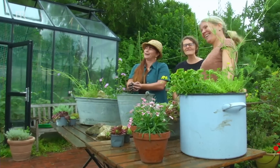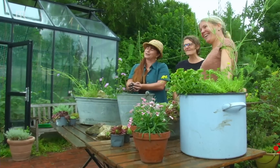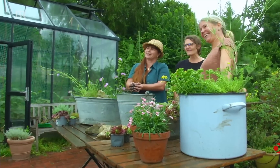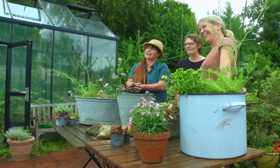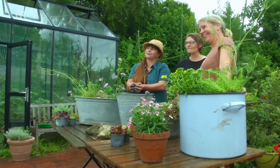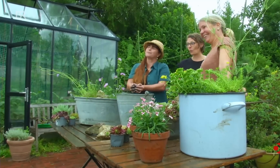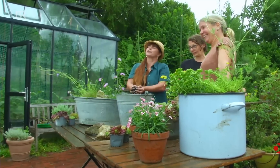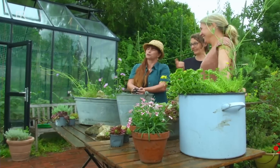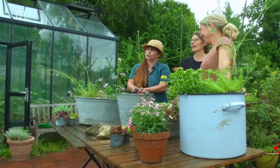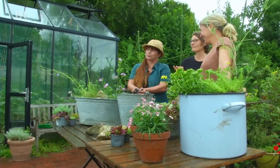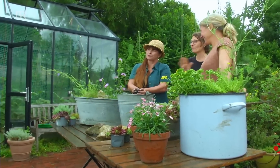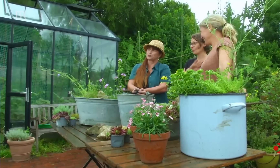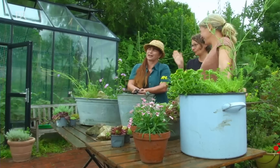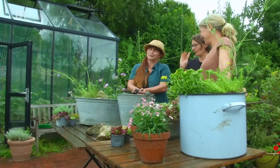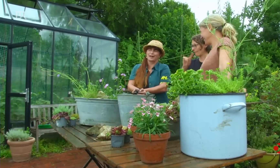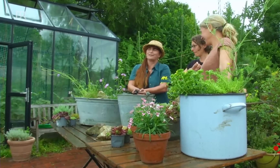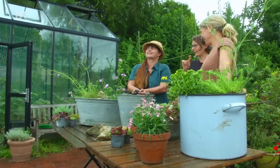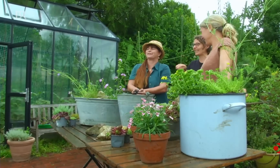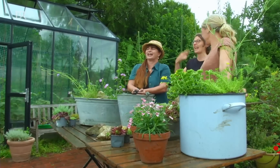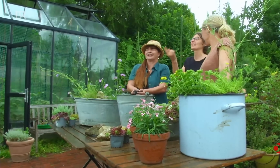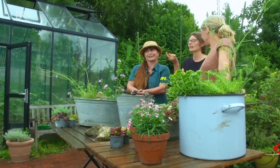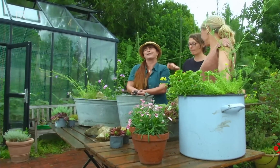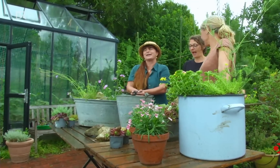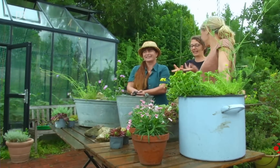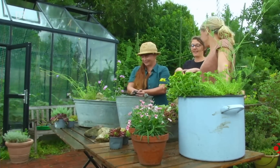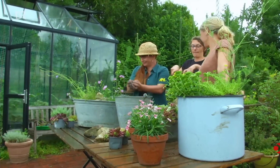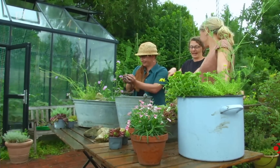Und dann sagen wir einfach Tschüss, bis zum nächsten Mal, wenn es dann wieder heißt Querbeet.